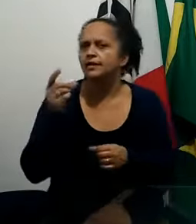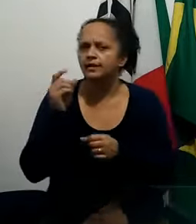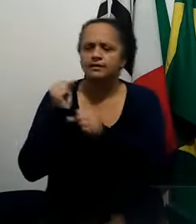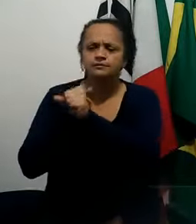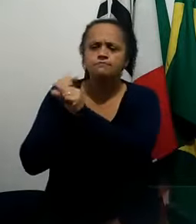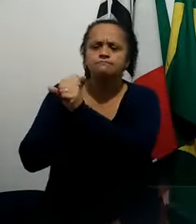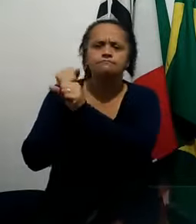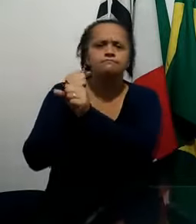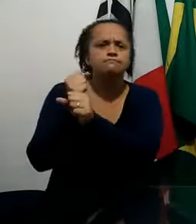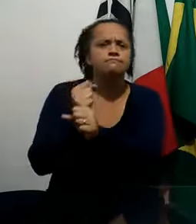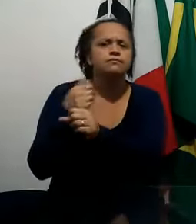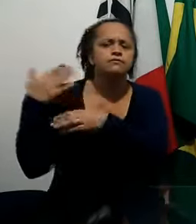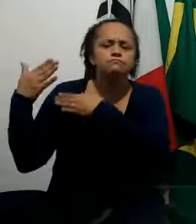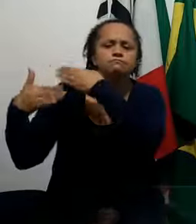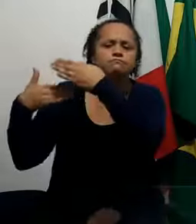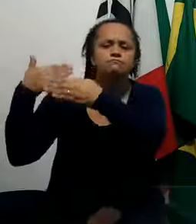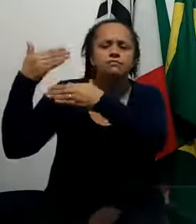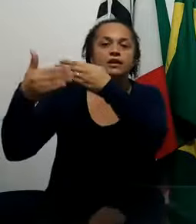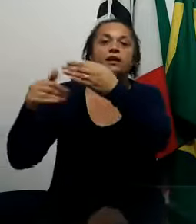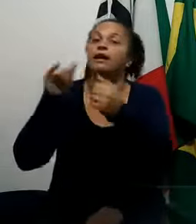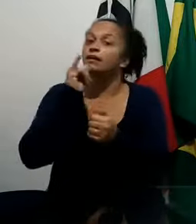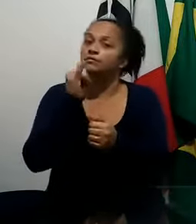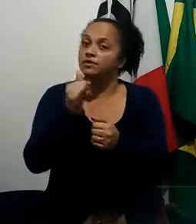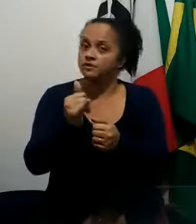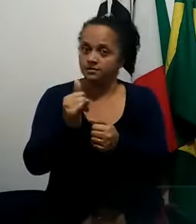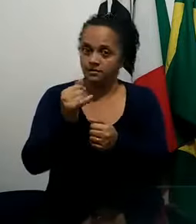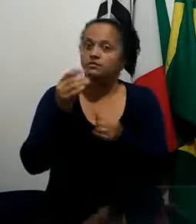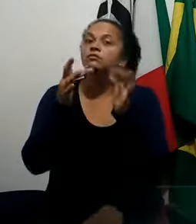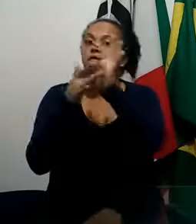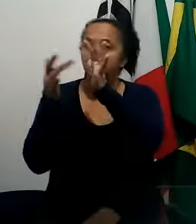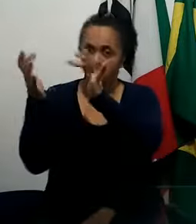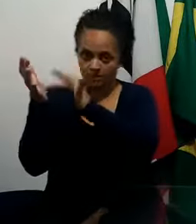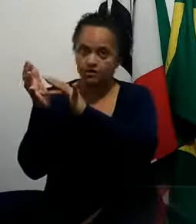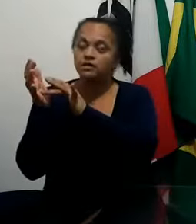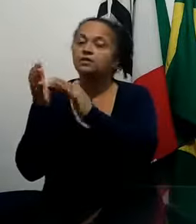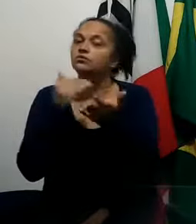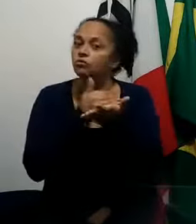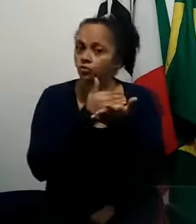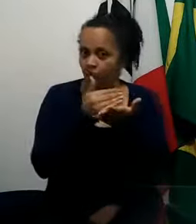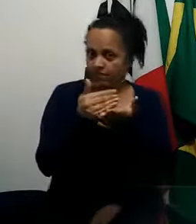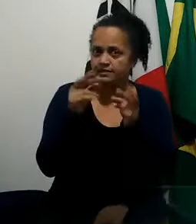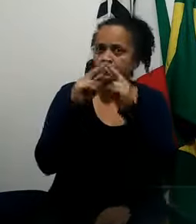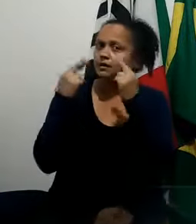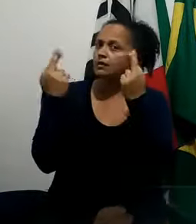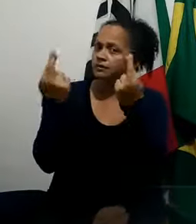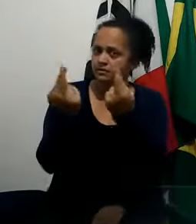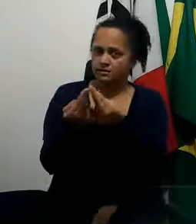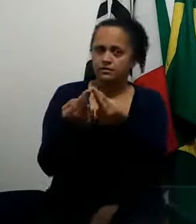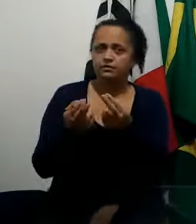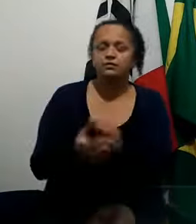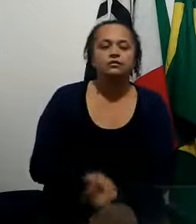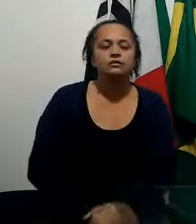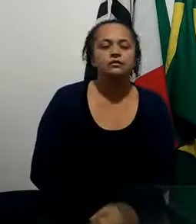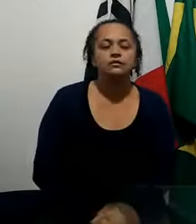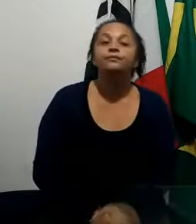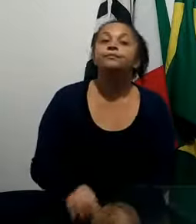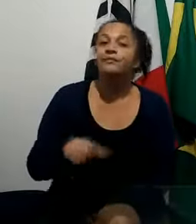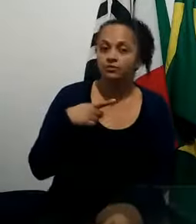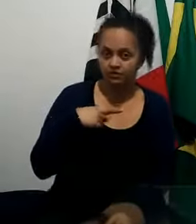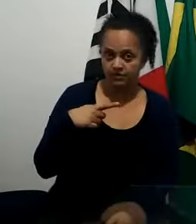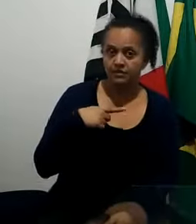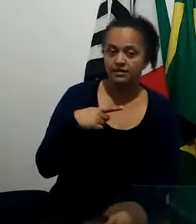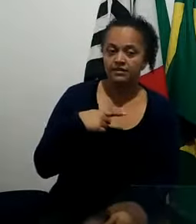do reino milenar de Cristo, que vai se iniciar dentro de 3 anos e meio. Vem então o